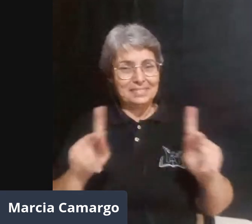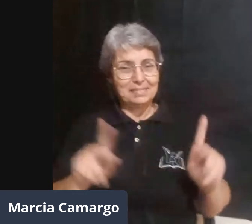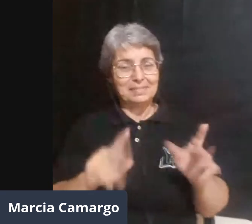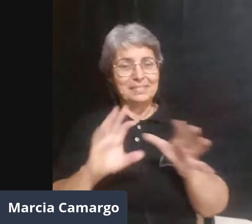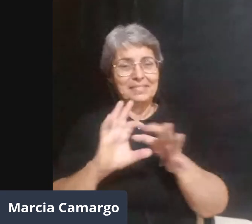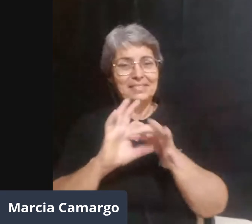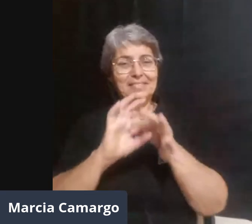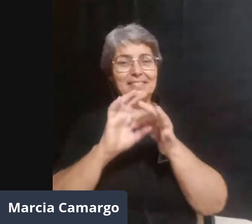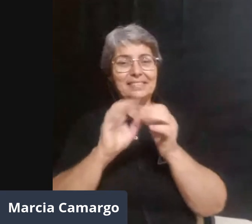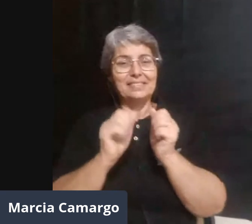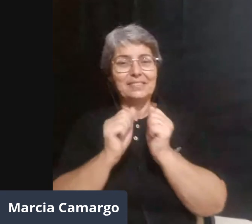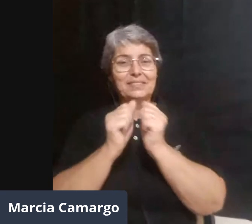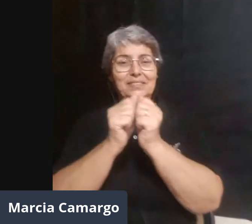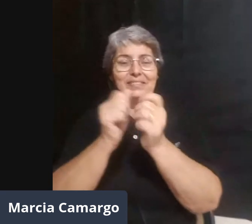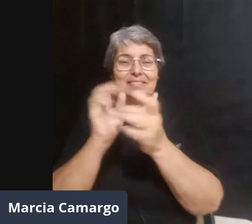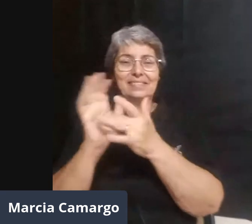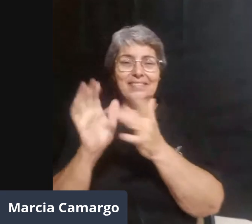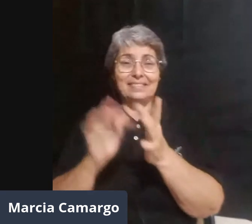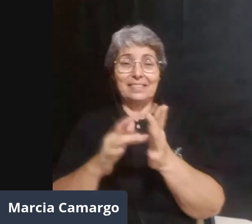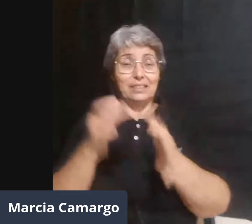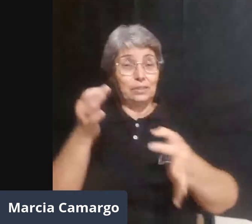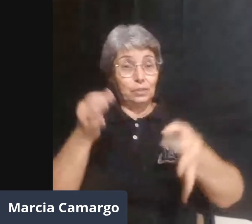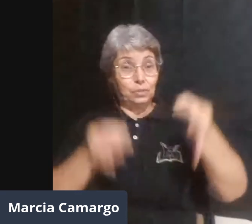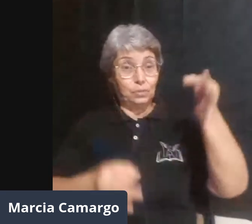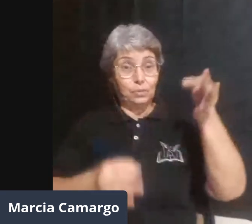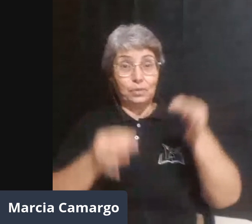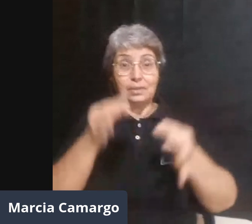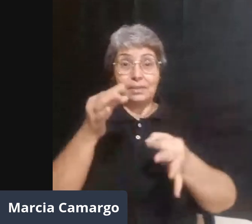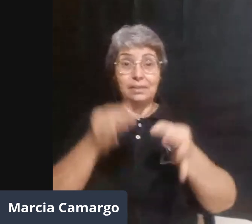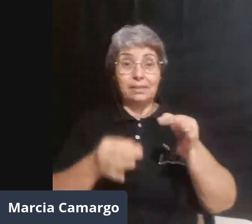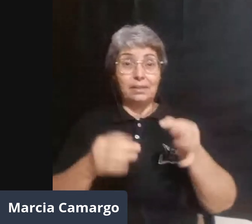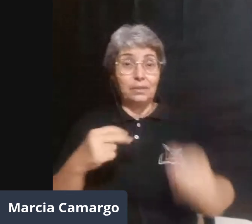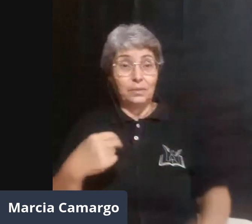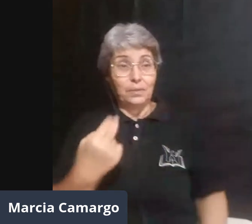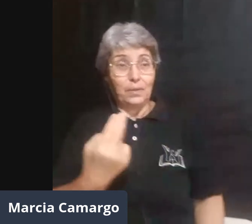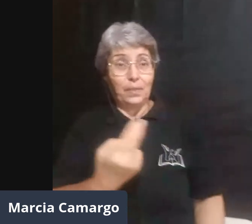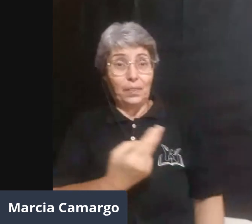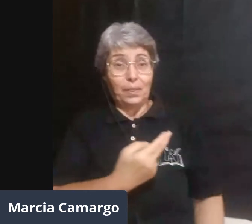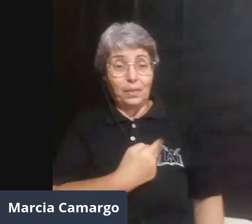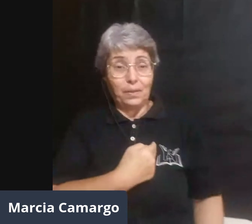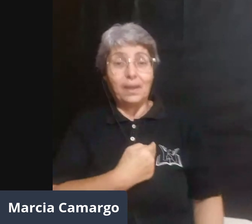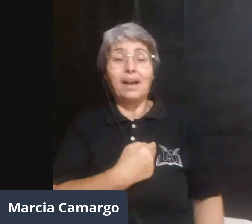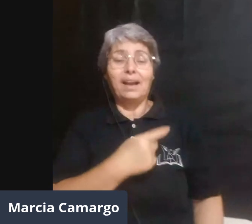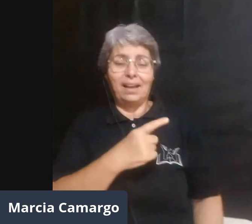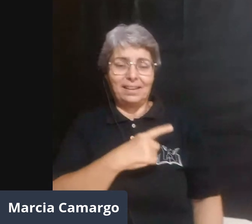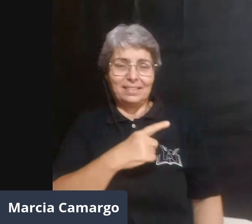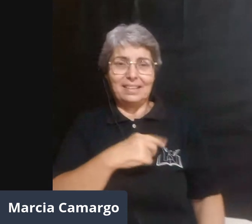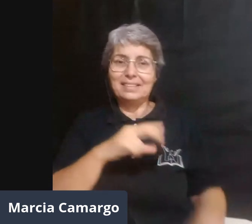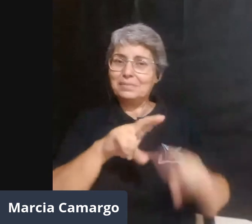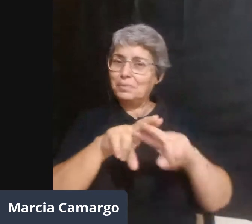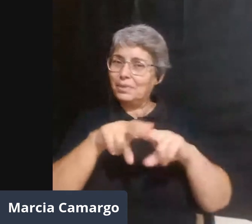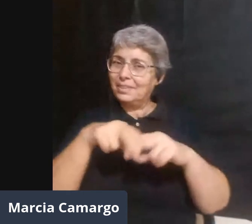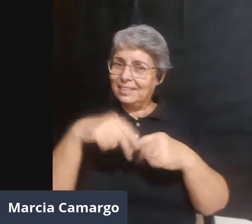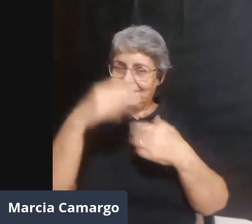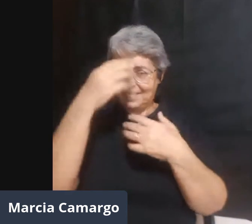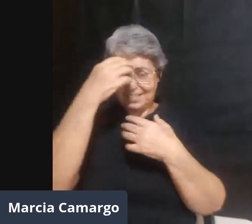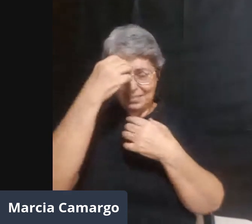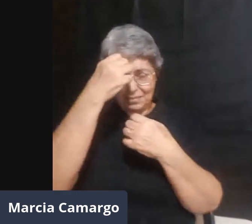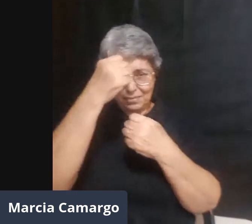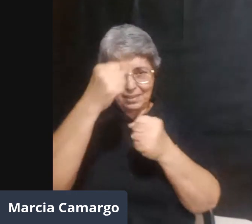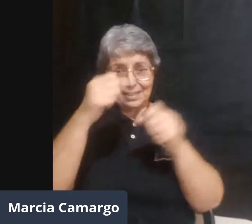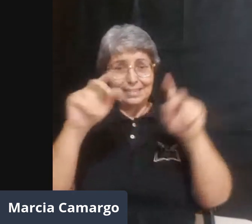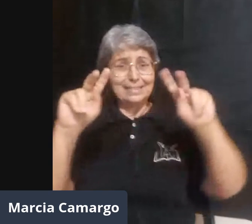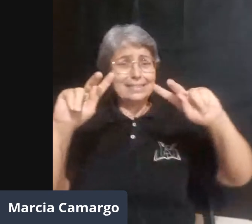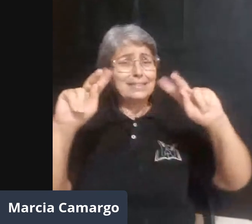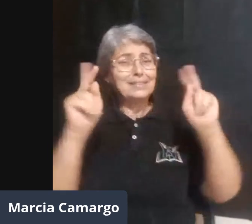justificados pela fé, nós temos paz para